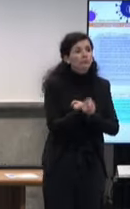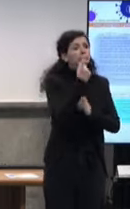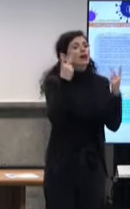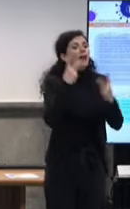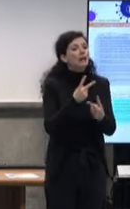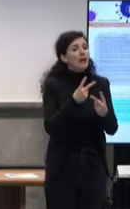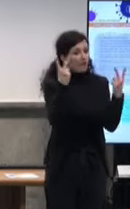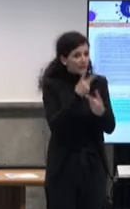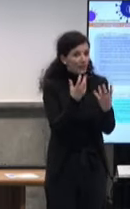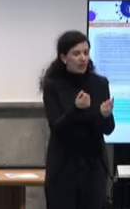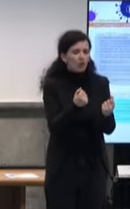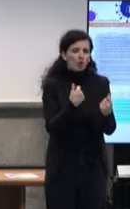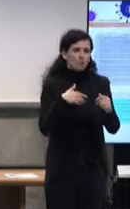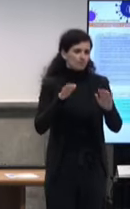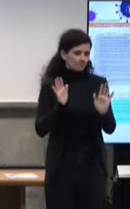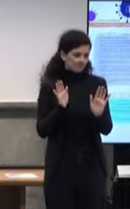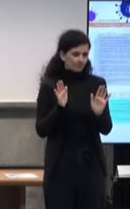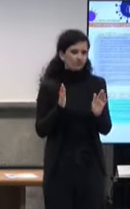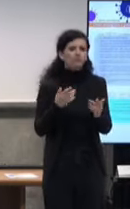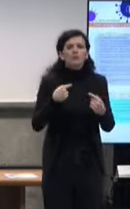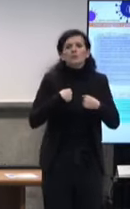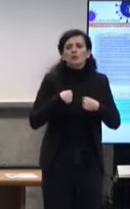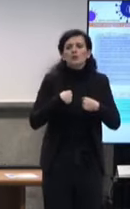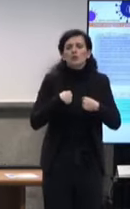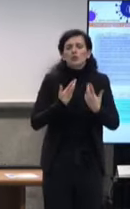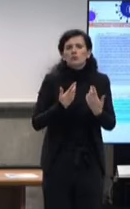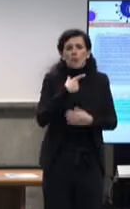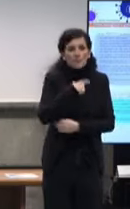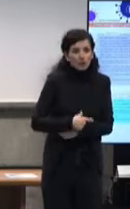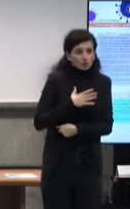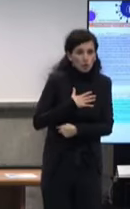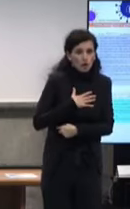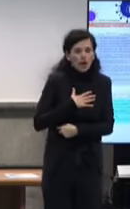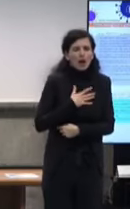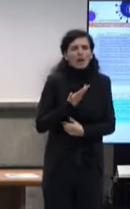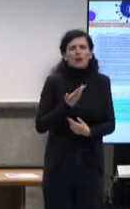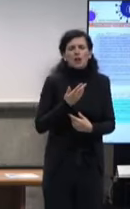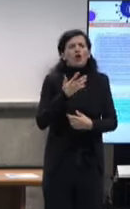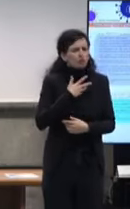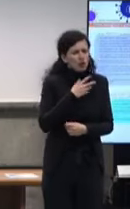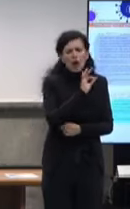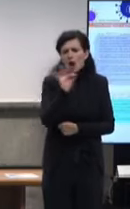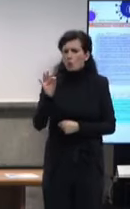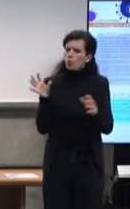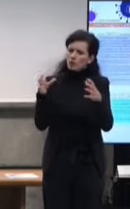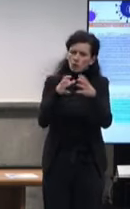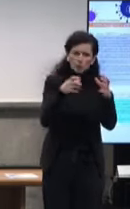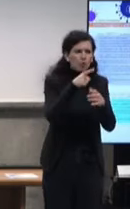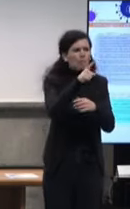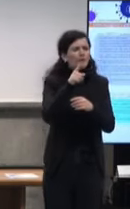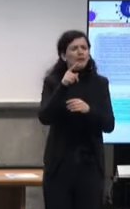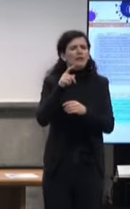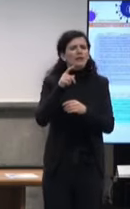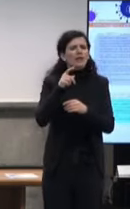allora io personalmente credo che poi ci sono alcuni gruppi che magari hanno anche una storia molto importante certamente imperial college è